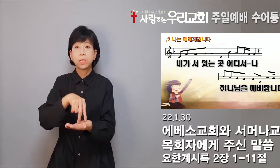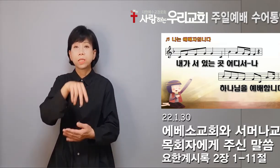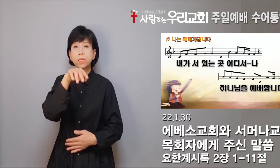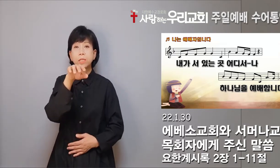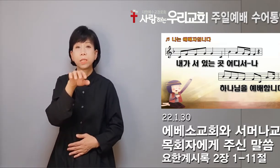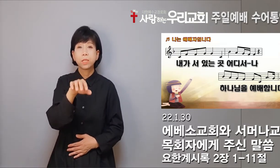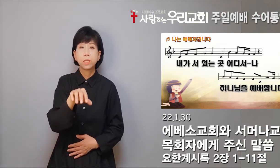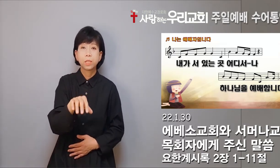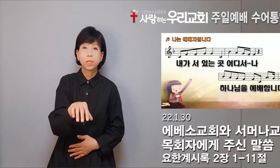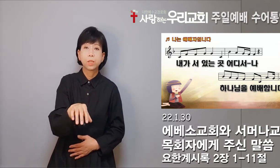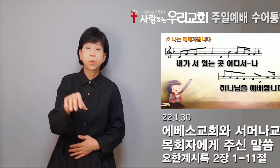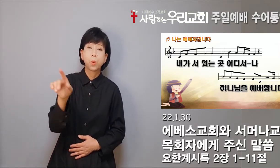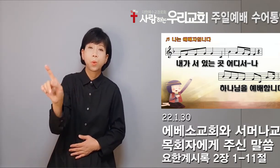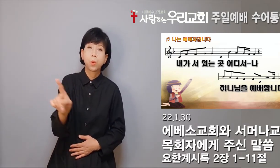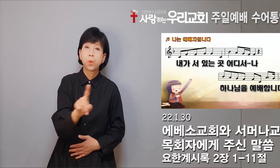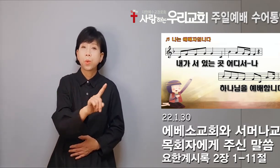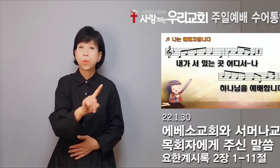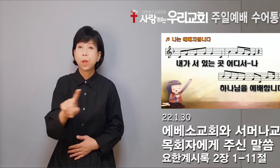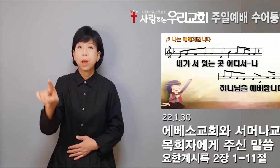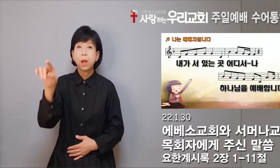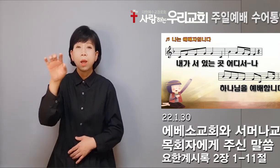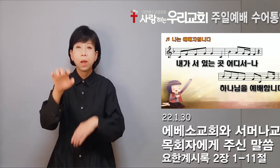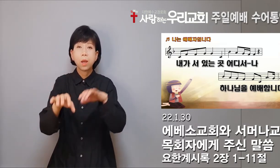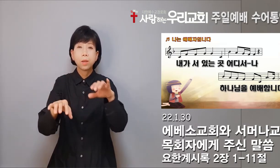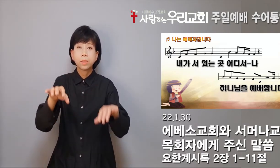내가 서 있는 곳